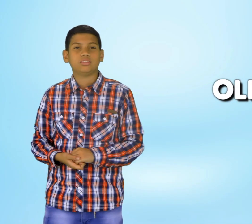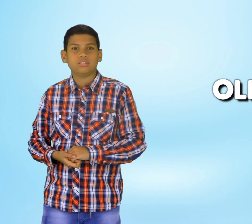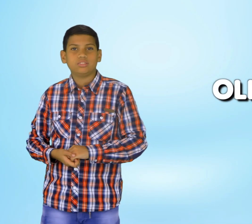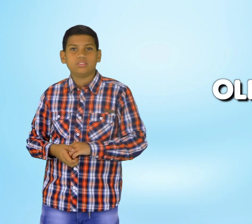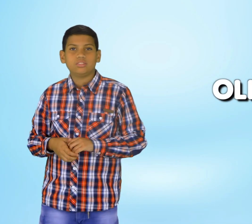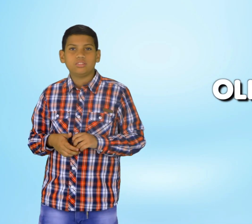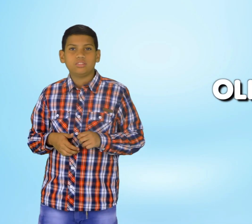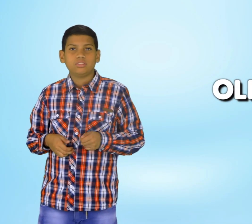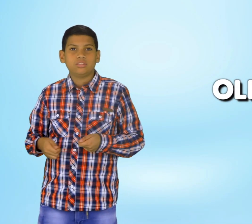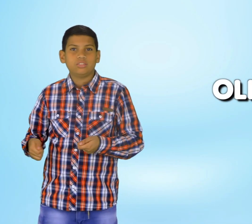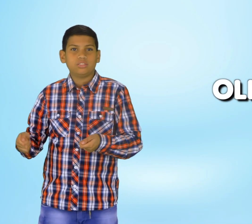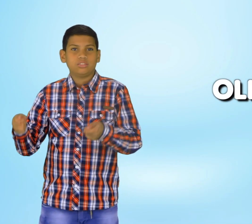Olla.